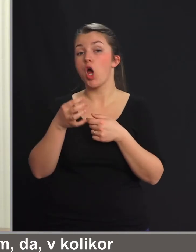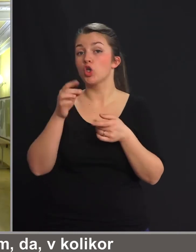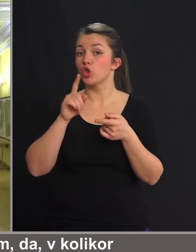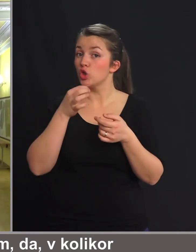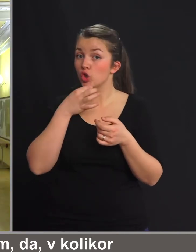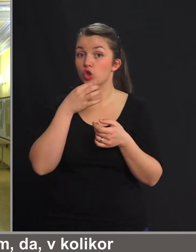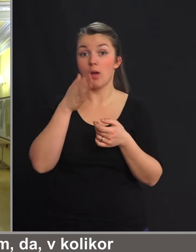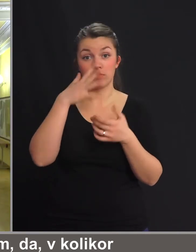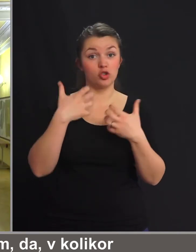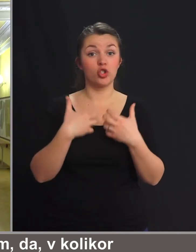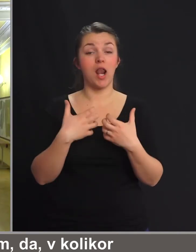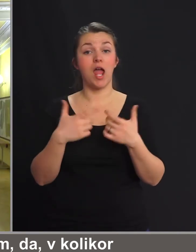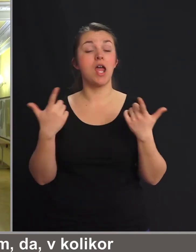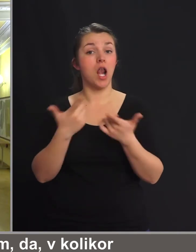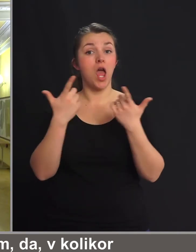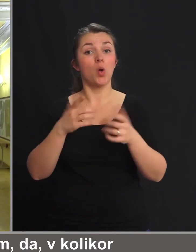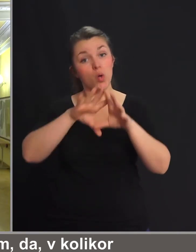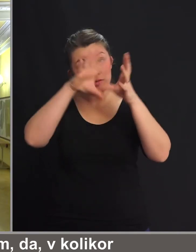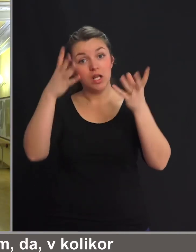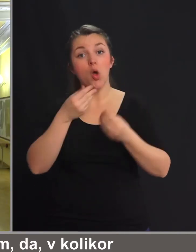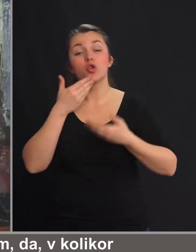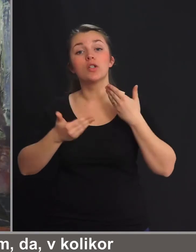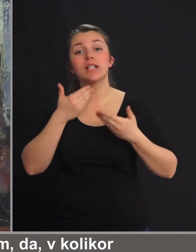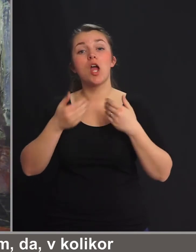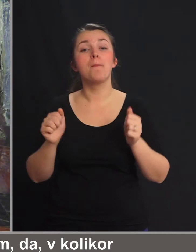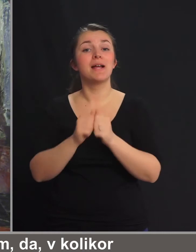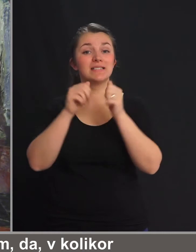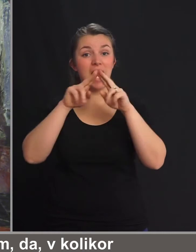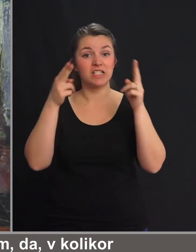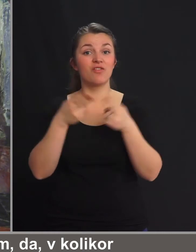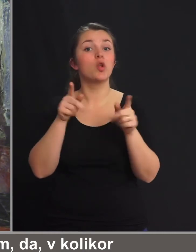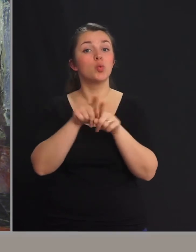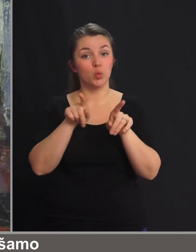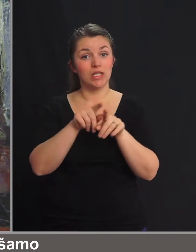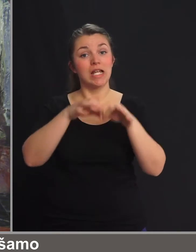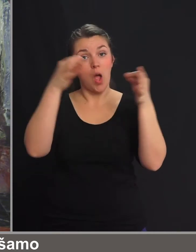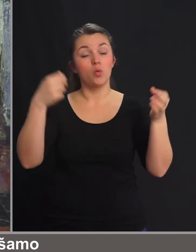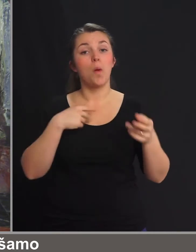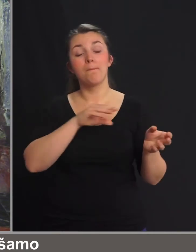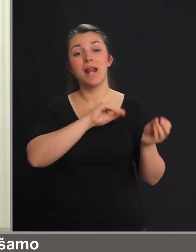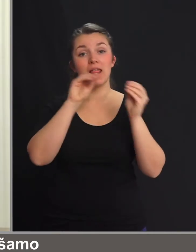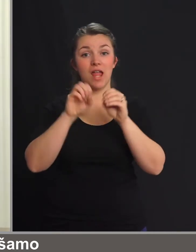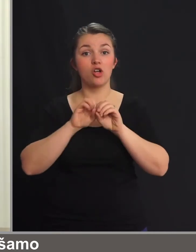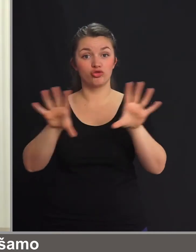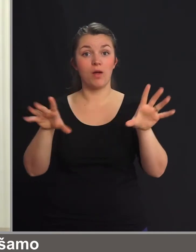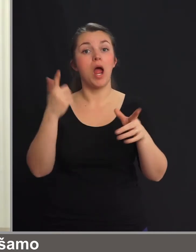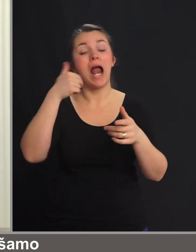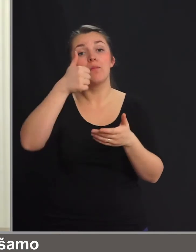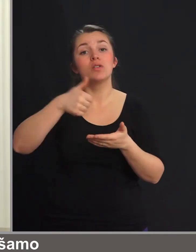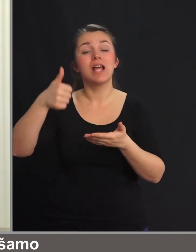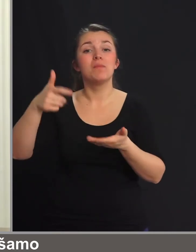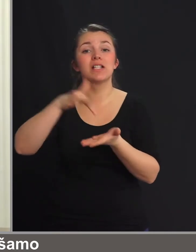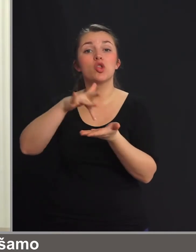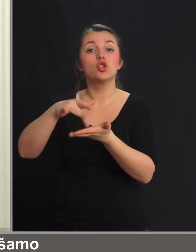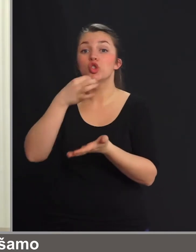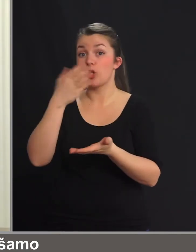da vkolikor bi želeli, lahko celotno sejo mestnega sveta, ki jo tudi javno prenašamo, ali pa